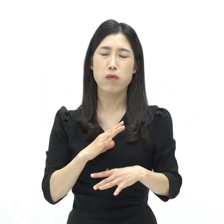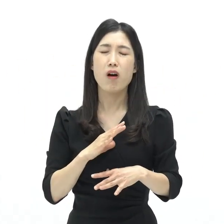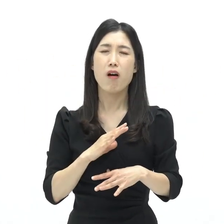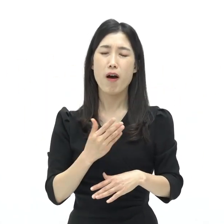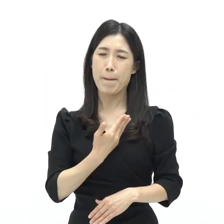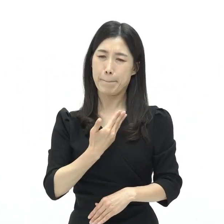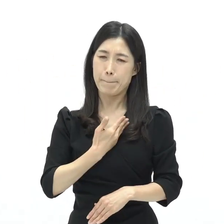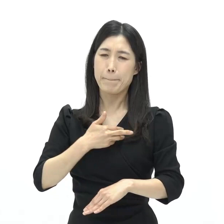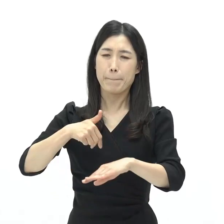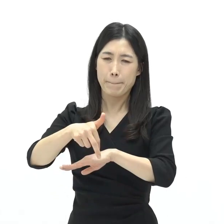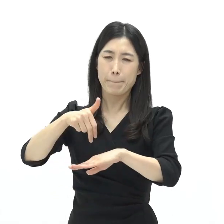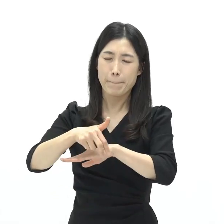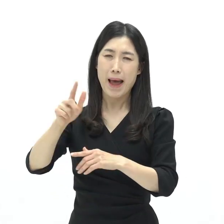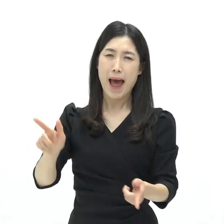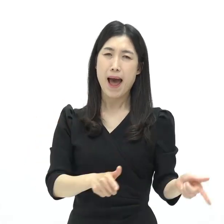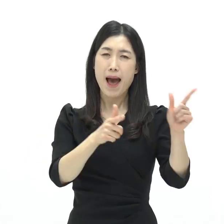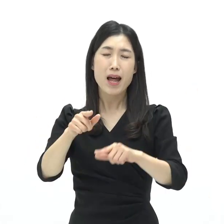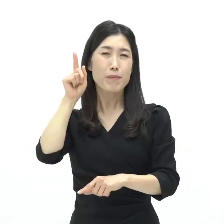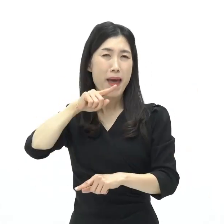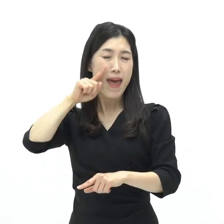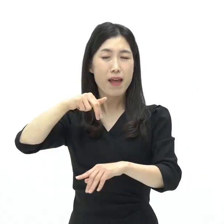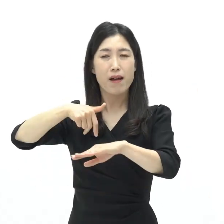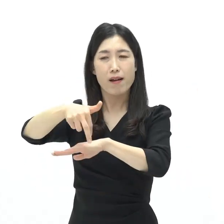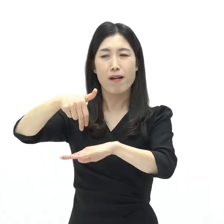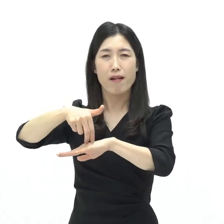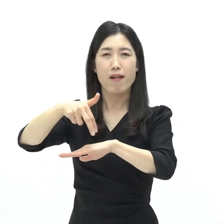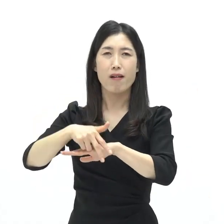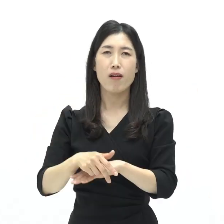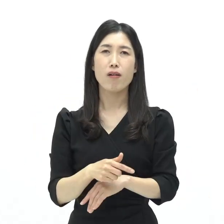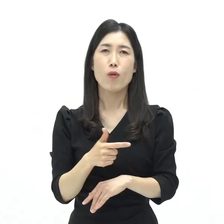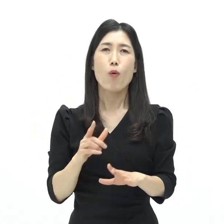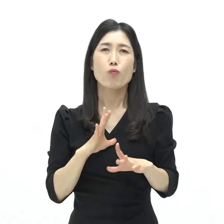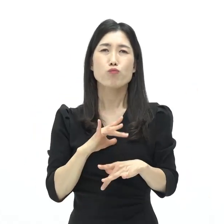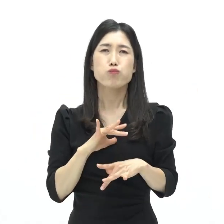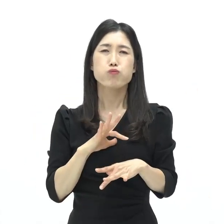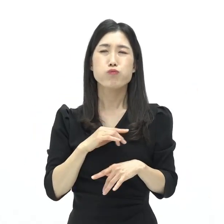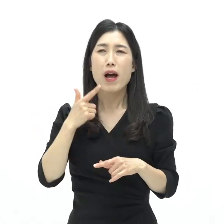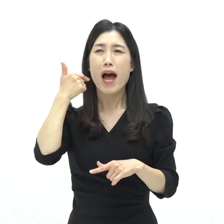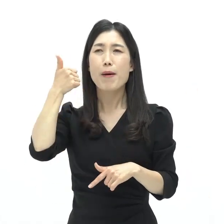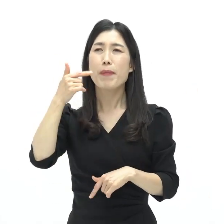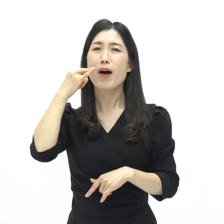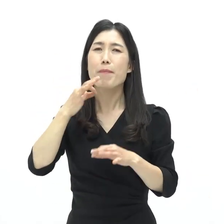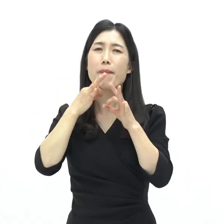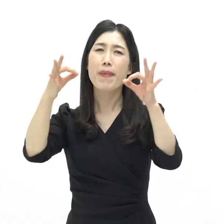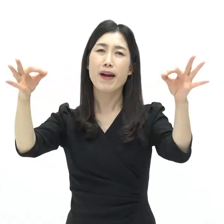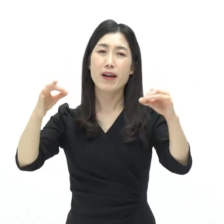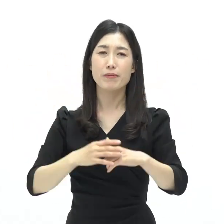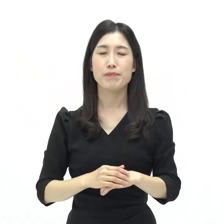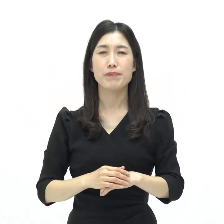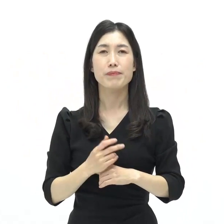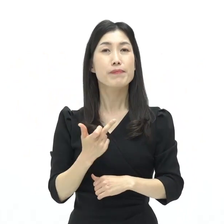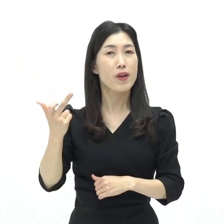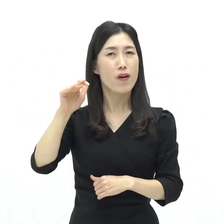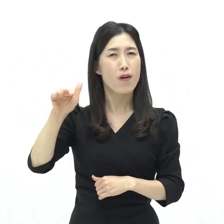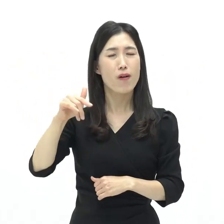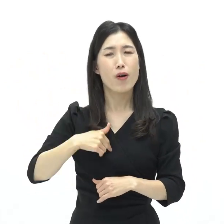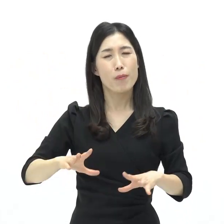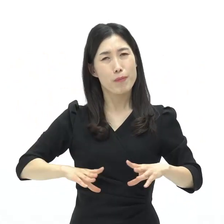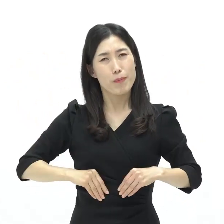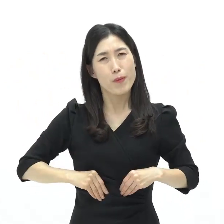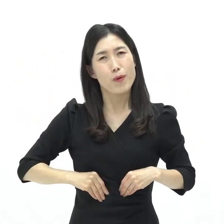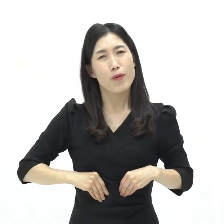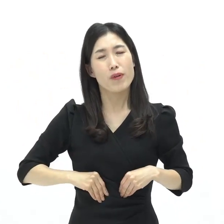종일 걸어야 했어요. 너무 무서워. 엄마, 아빠. 형,